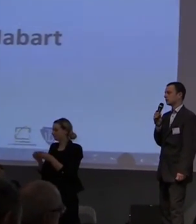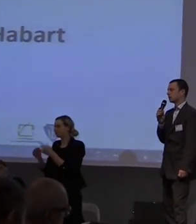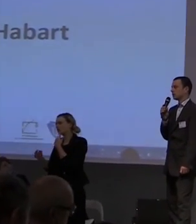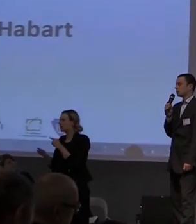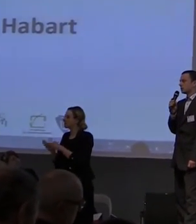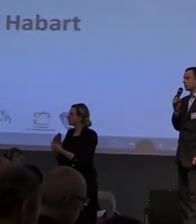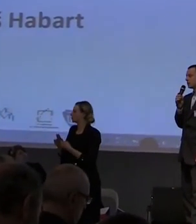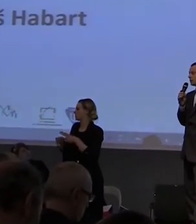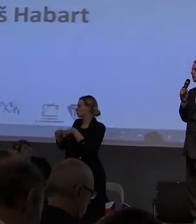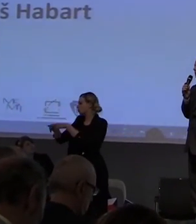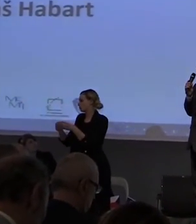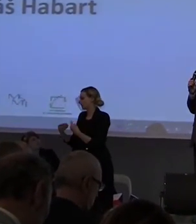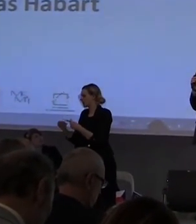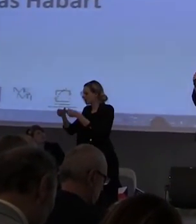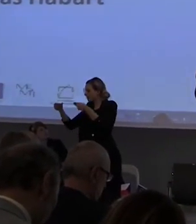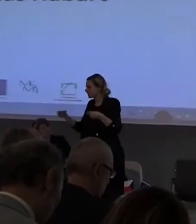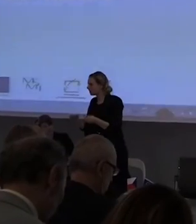který je